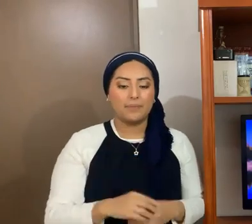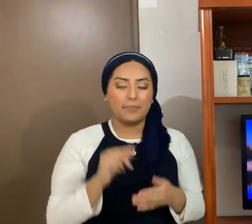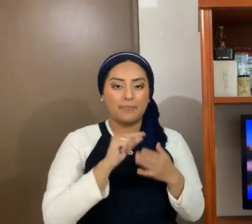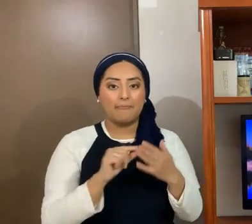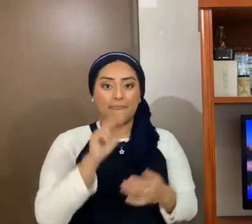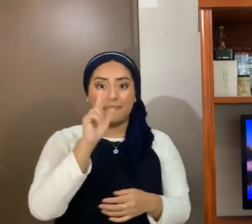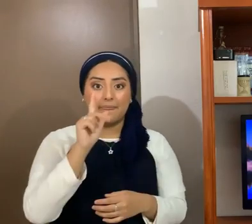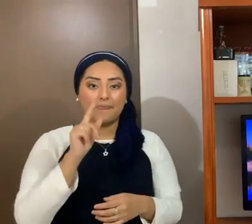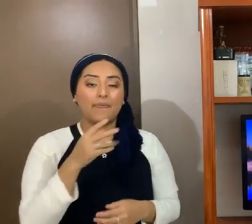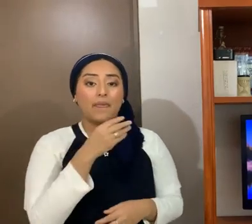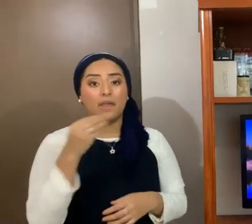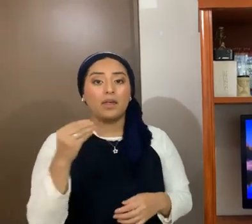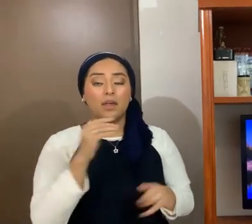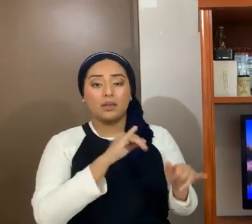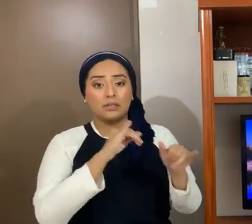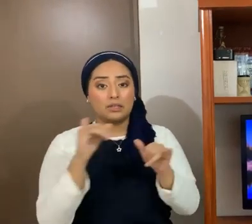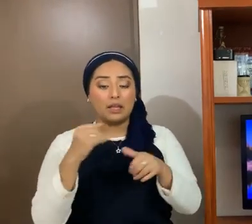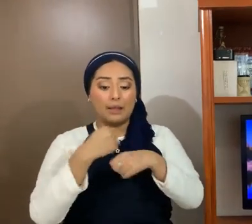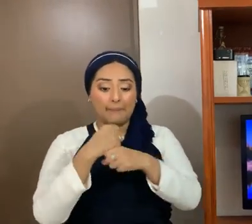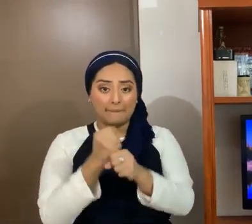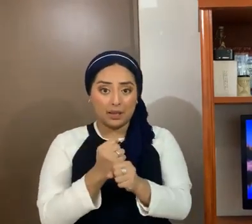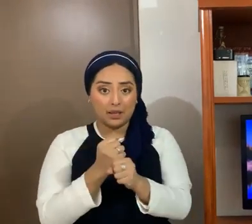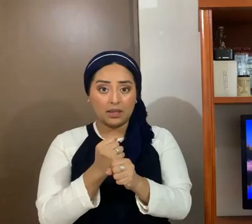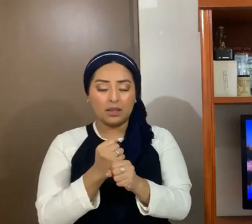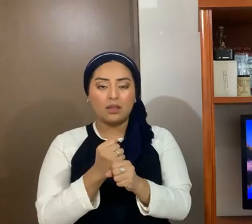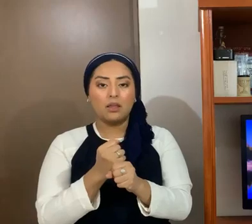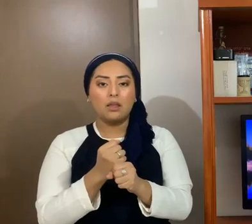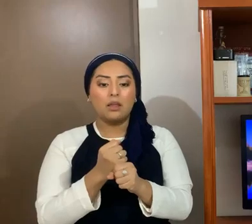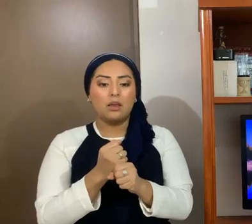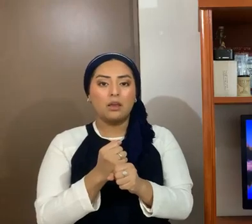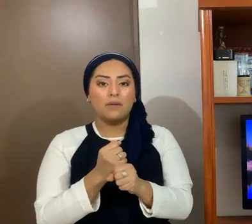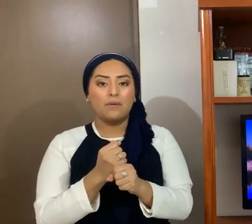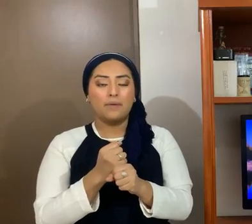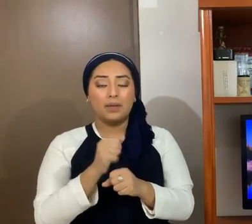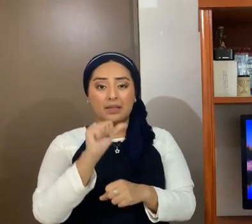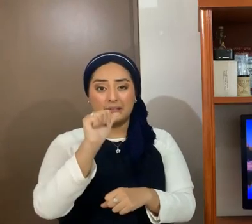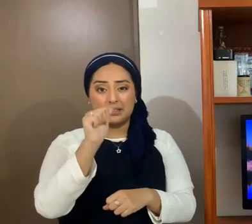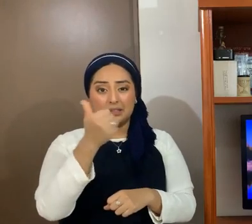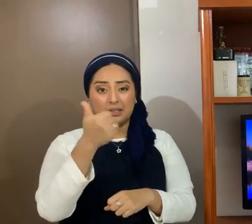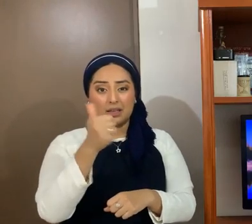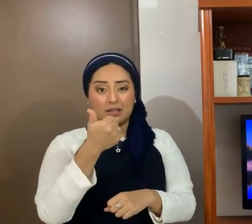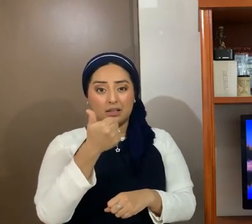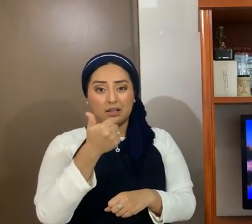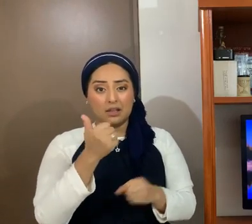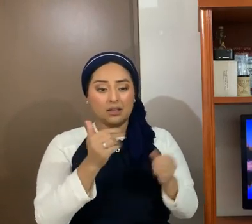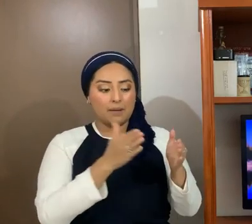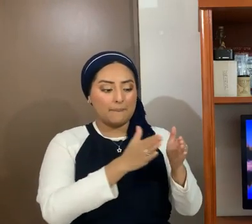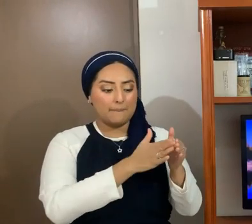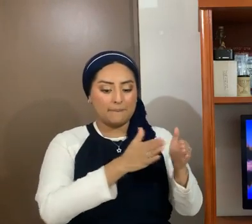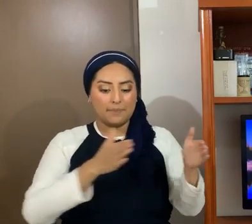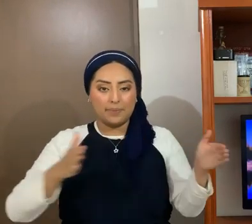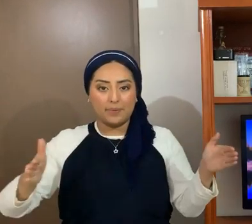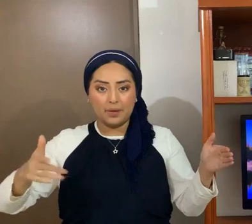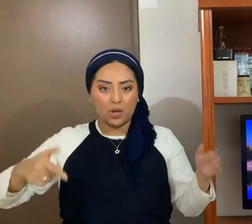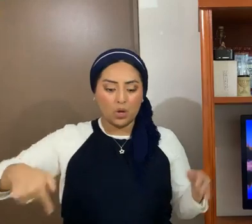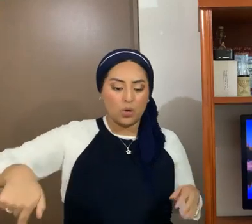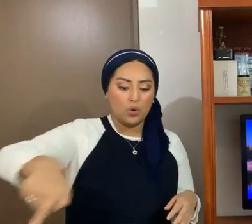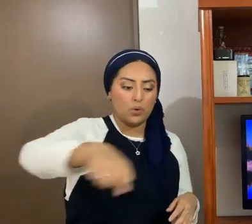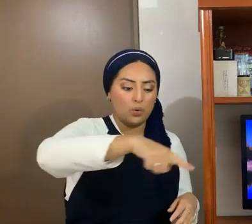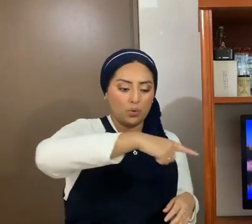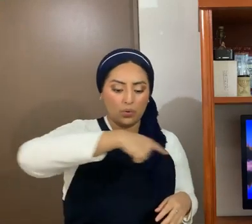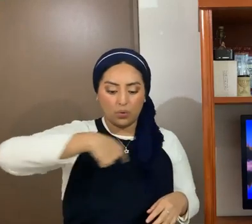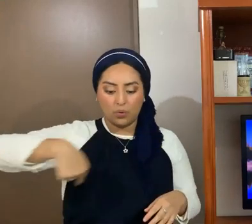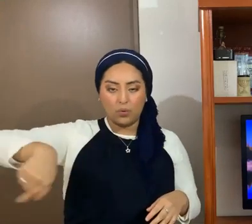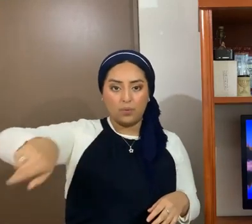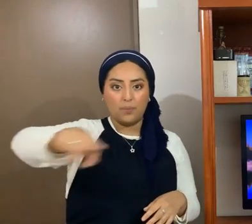verso 23, hizo fundir a sí mismo un mar, de 10 codos de un lado al otro, perfectamente redondo. Su altura era de